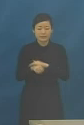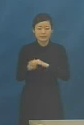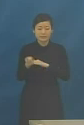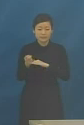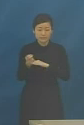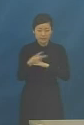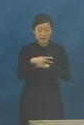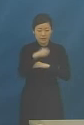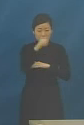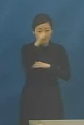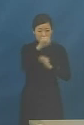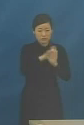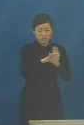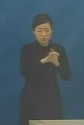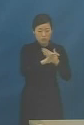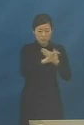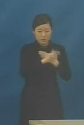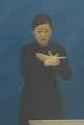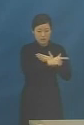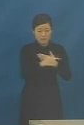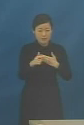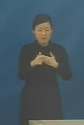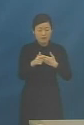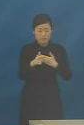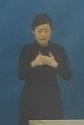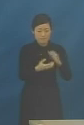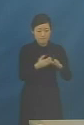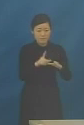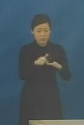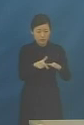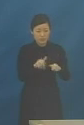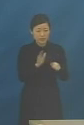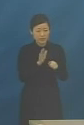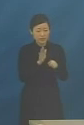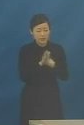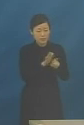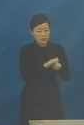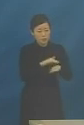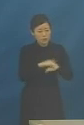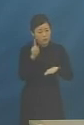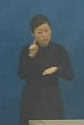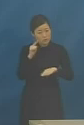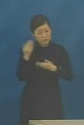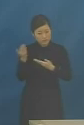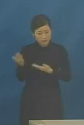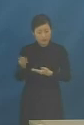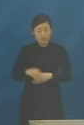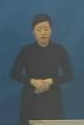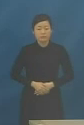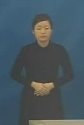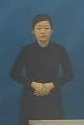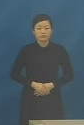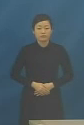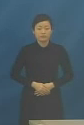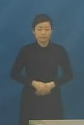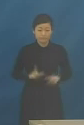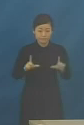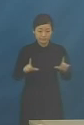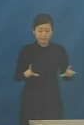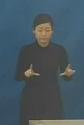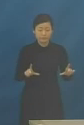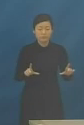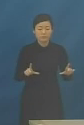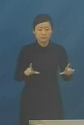把握に努めると思うけど県としてもどういうふうにサポートしていきたいとおもいますかこれにつきましてはあのまあある程度